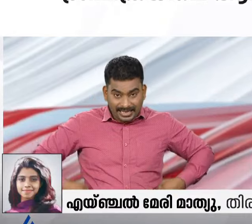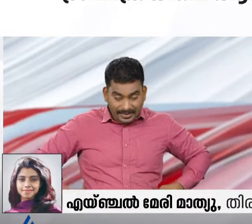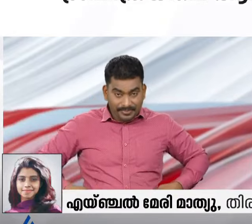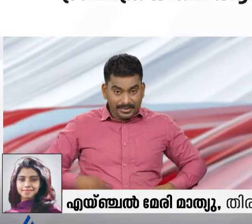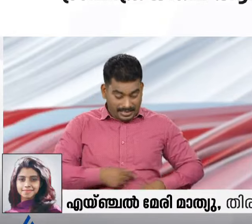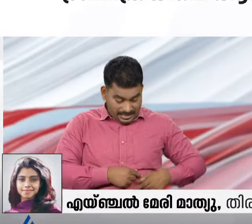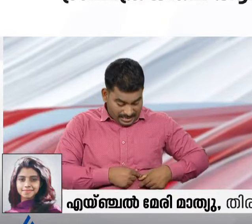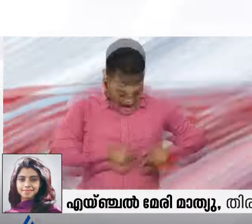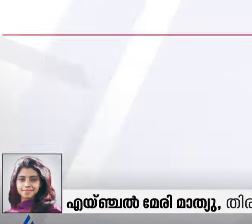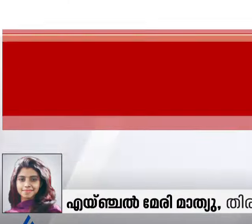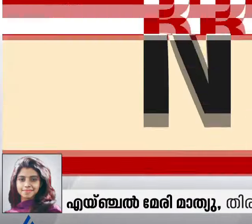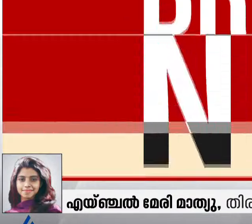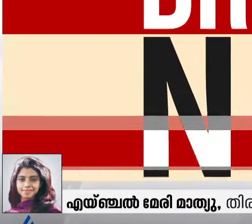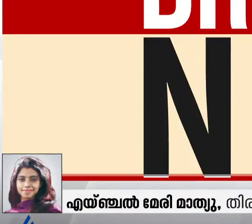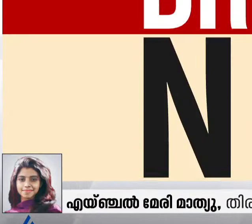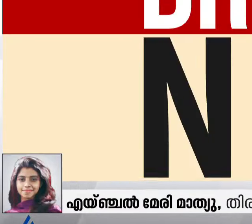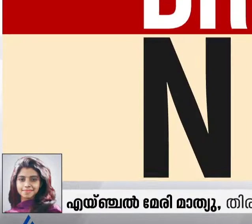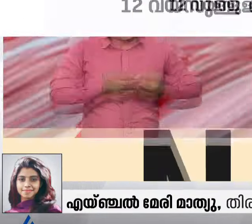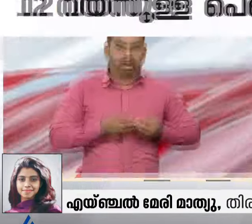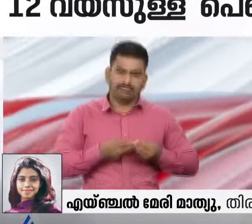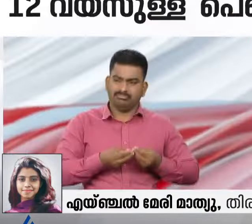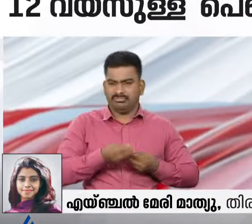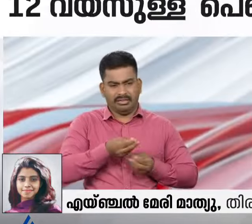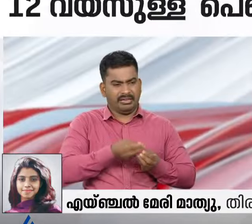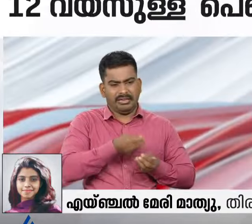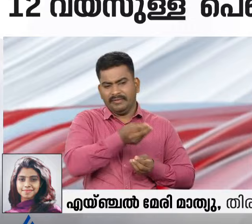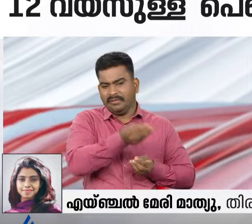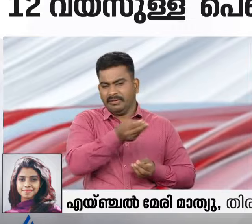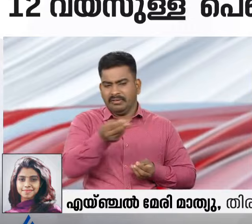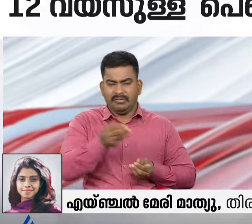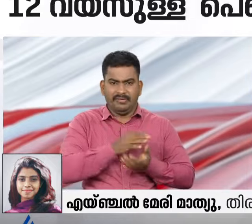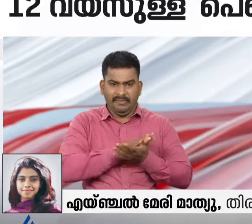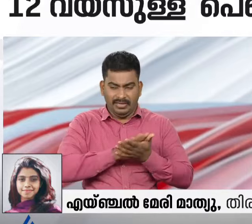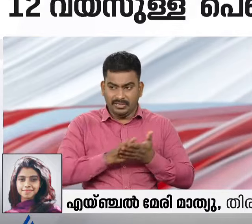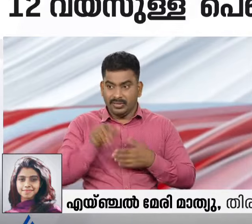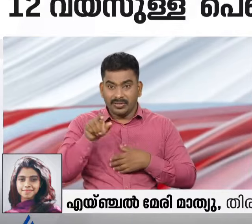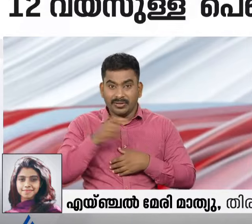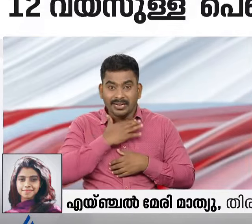ഡാനിയയുടെ മറ്റു അവയവങ്ങളും ദാനം ചെയ്തിട്ടുണ്ട്. ഇന്ന് വൈകിട്ട് തന്നെ കൊല്ലത്ത്